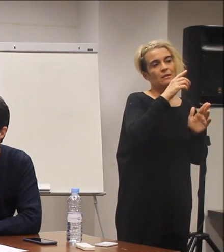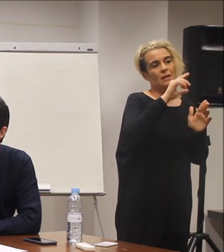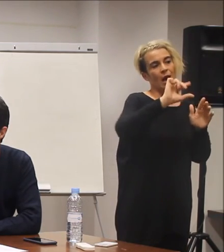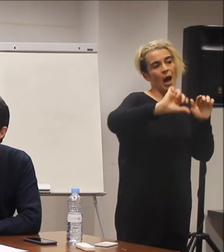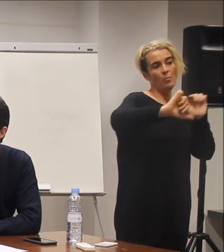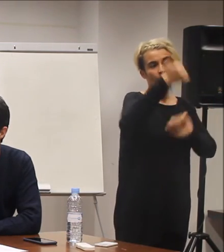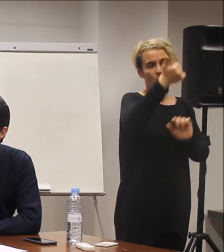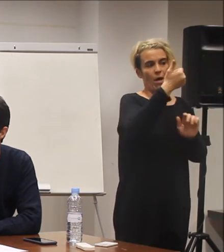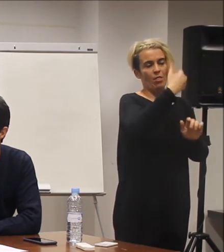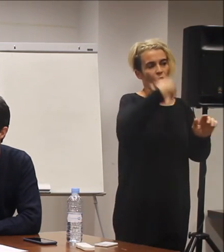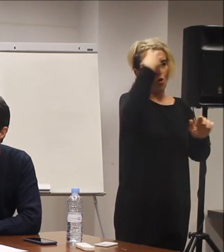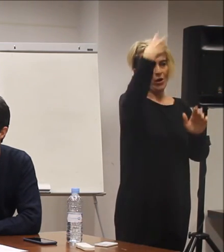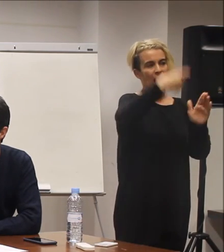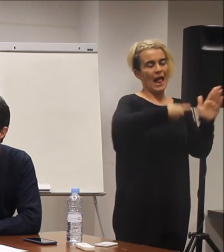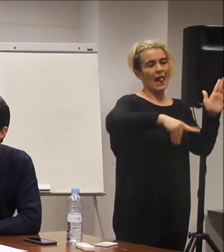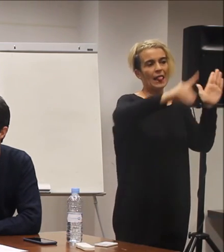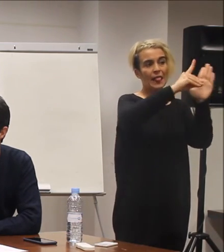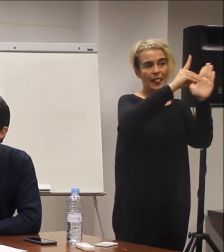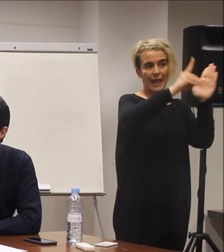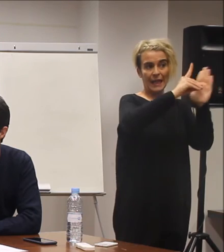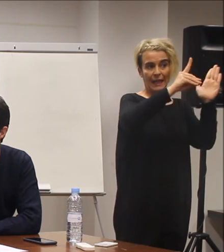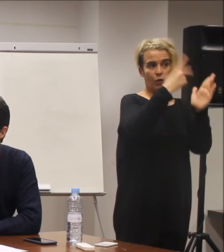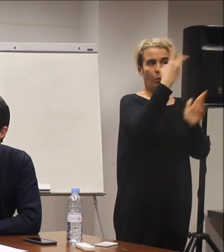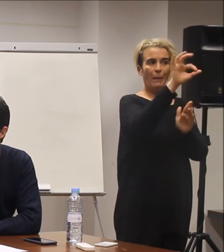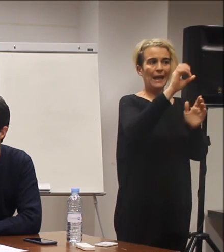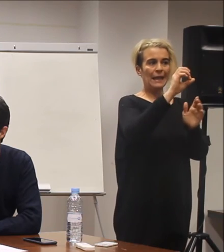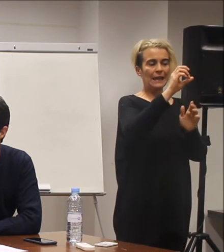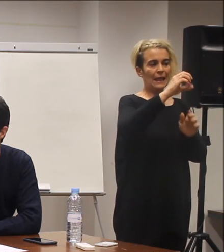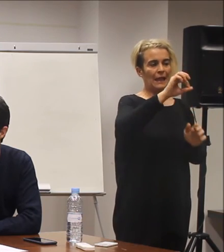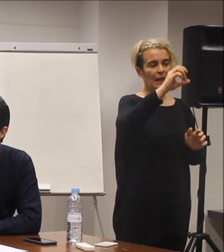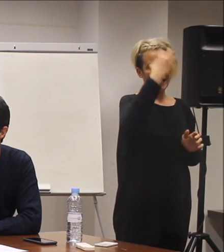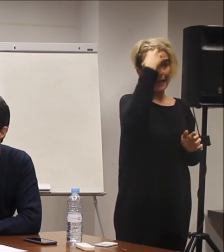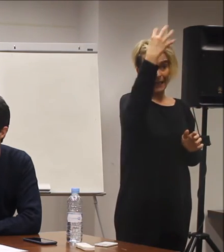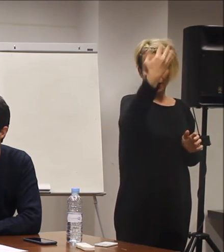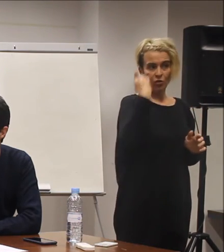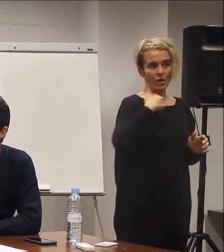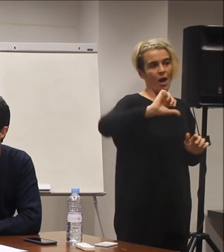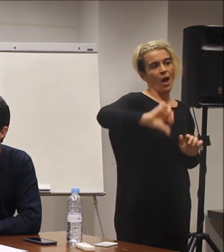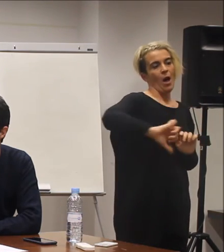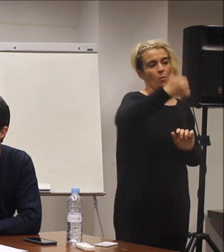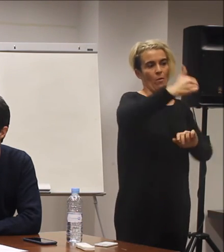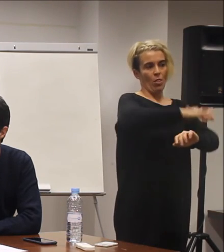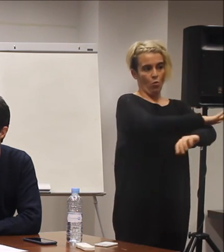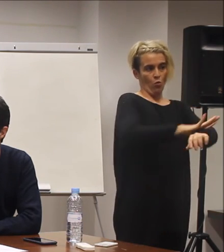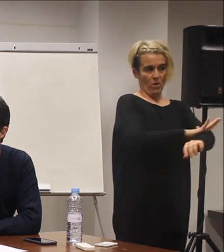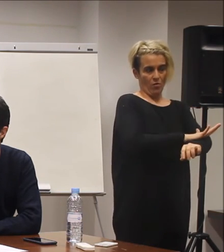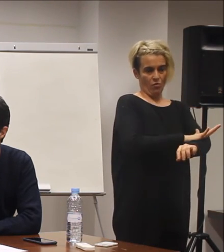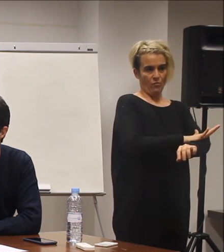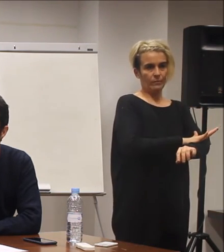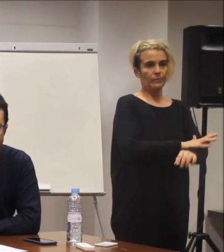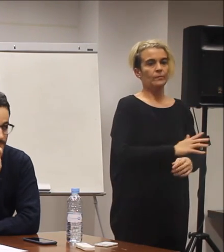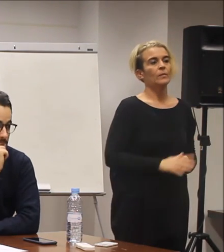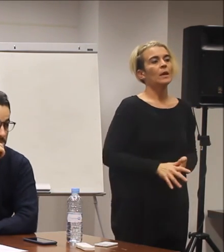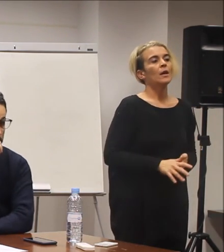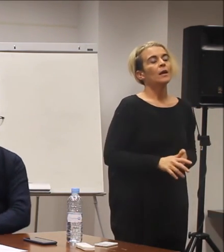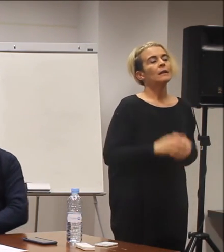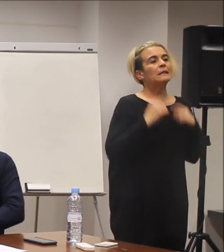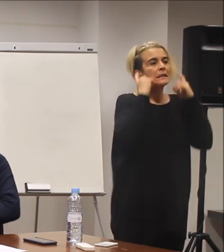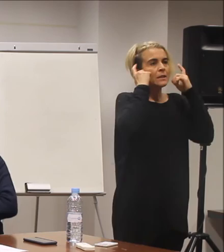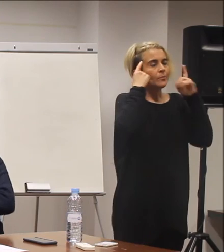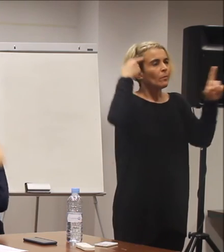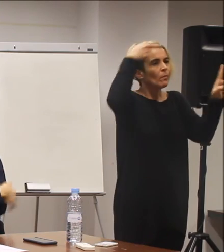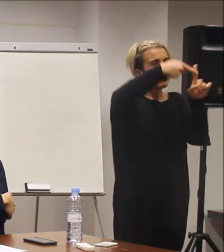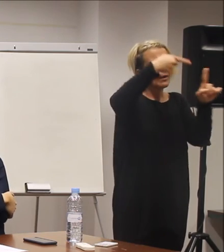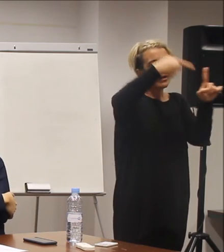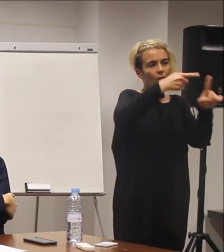Gobierno, el 1/2007, el 20 de enero, y en él lo que ha hecho el Gobierno, o lo que ha pretendido el Gobierno, es